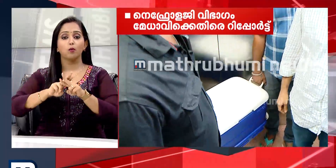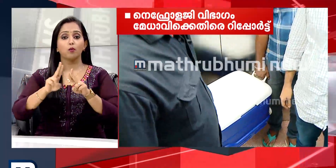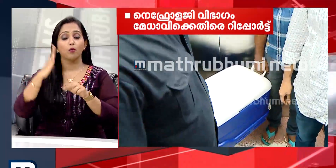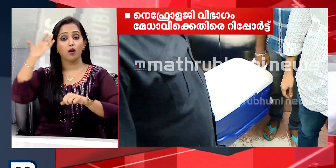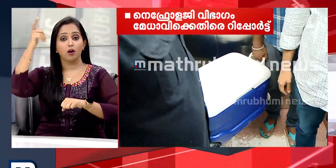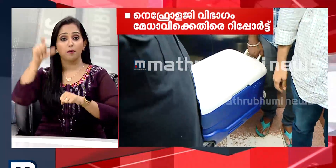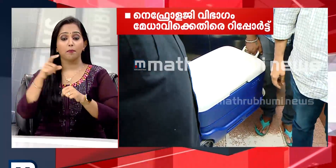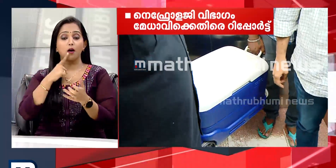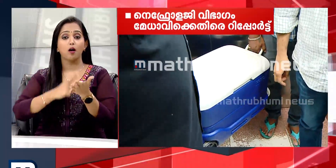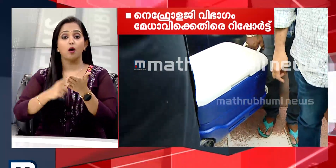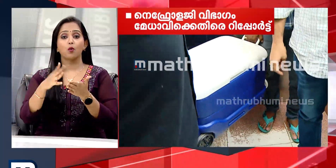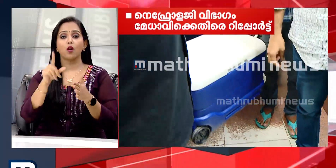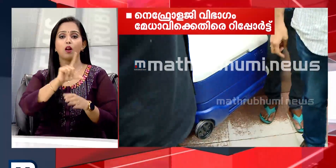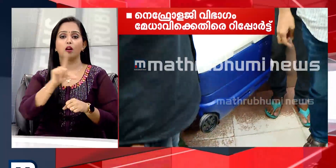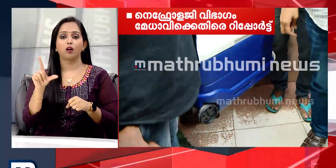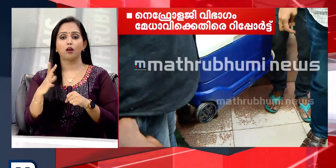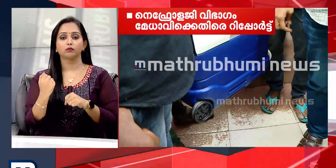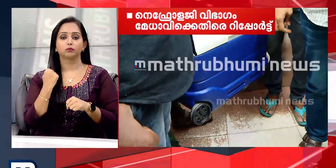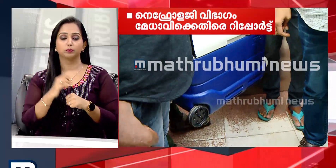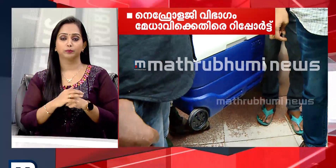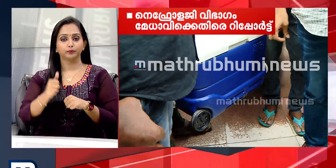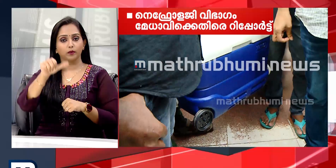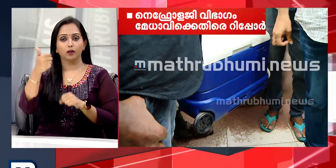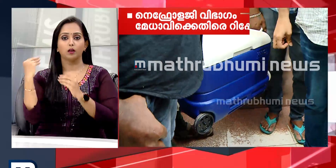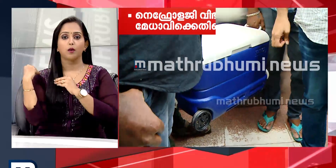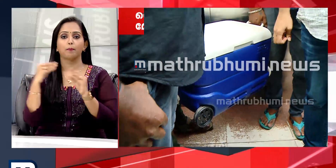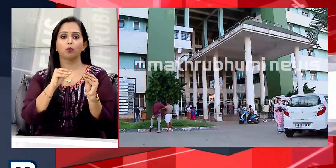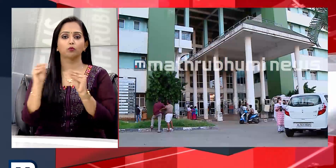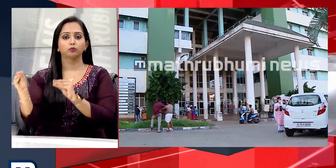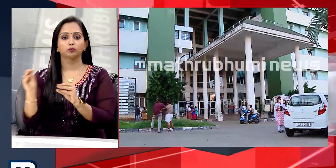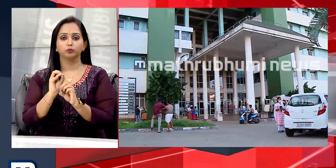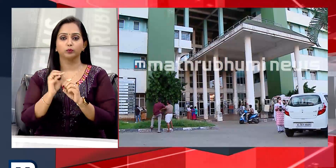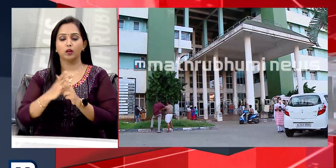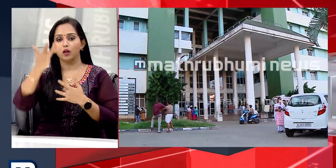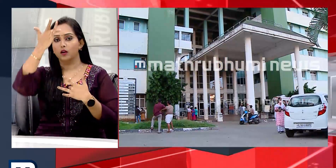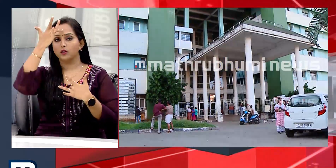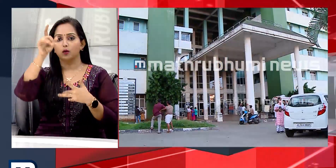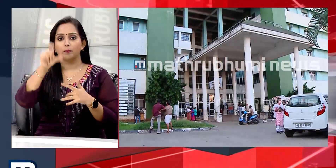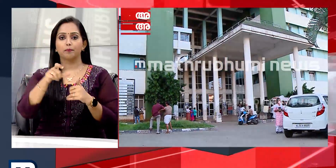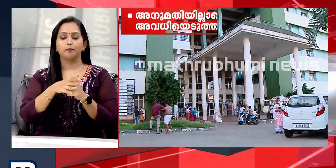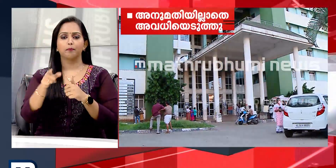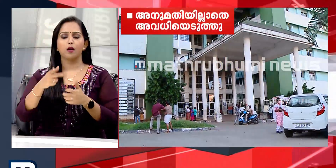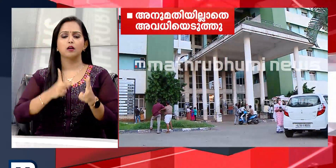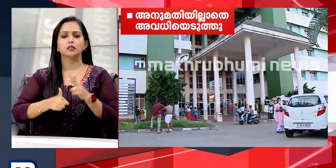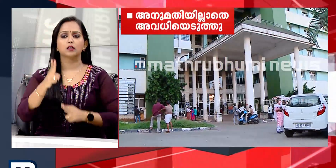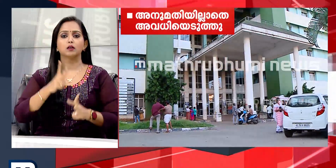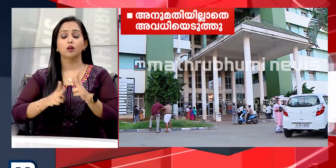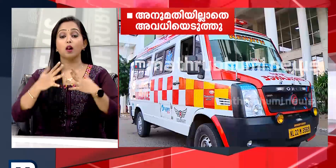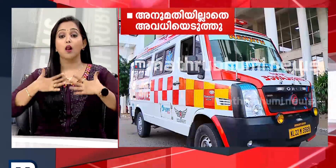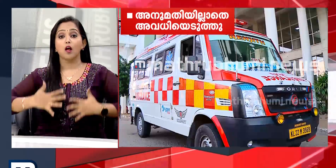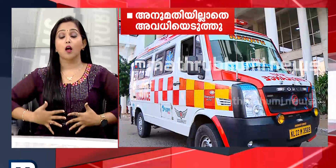അന്ന് അനുമതിയില്ലാതെ അവധിയിലായിരുന്നു. ചുമതല മറ്റാർക്കും കൈമാറിയിരുന്നുമില്ല. രോഗി ശസ്ത്രക്രിയ നടത്താവുന്ന